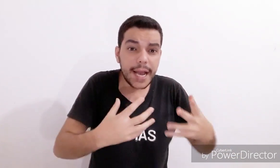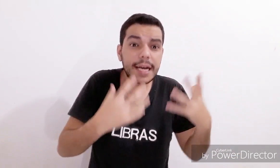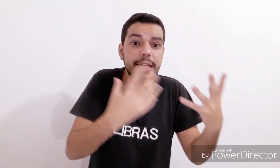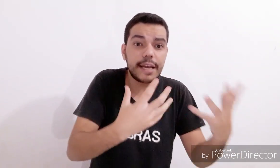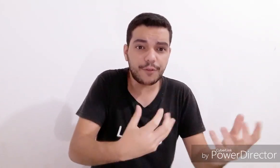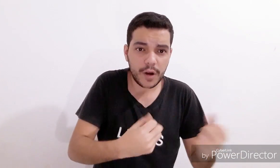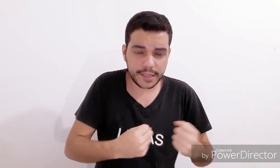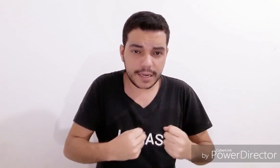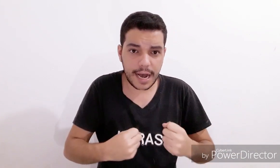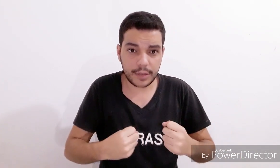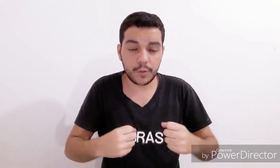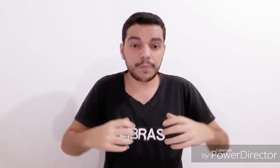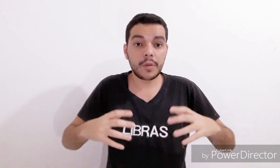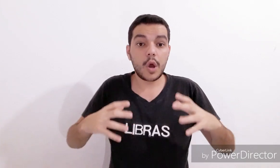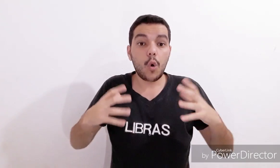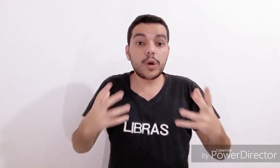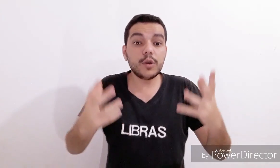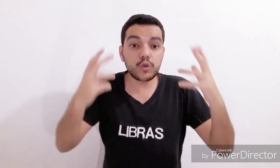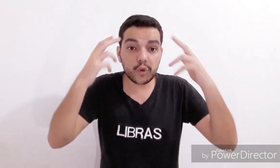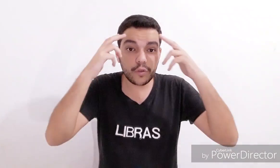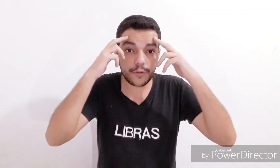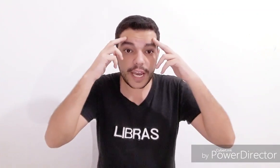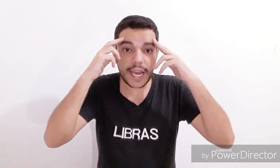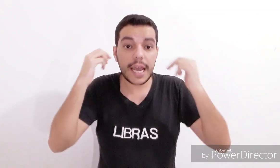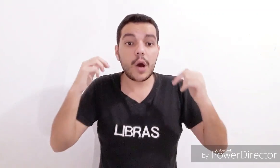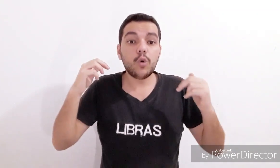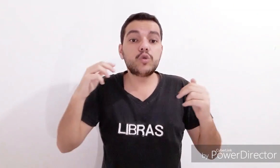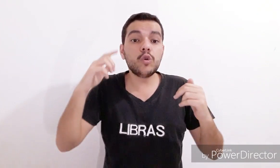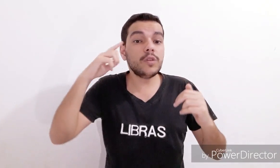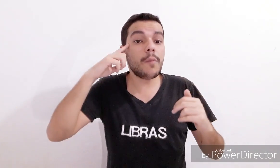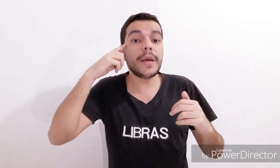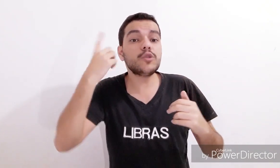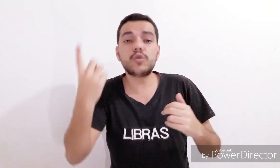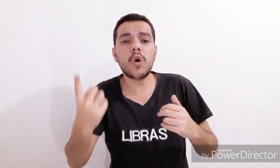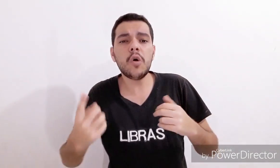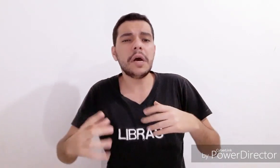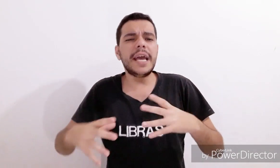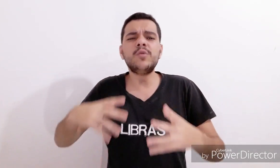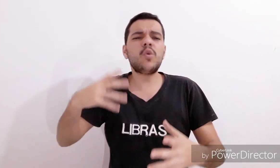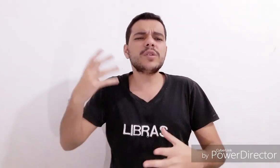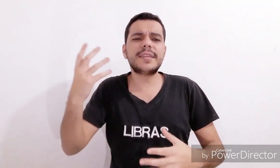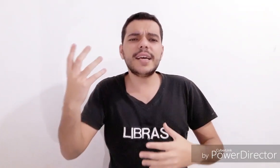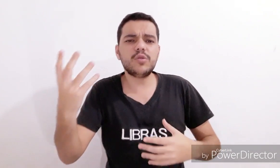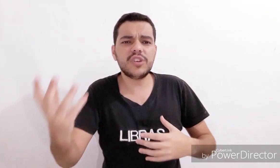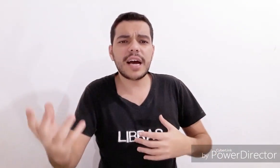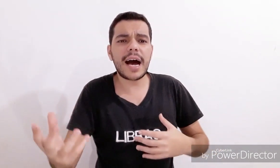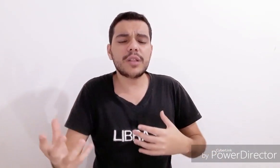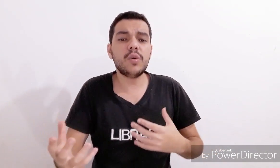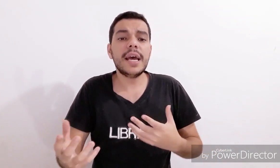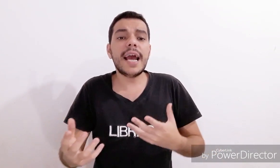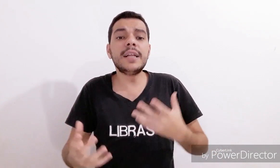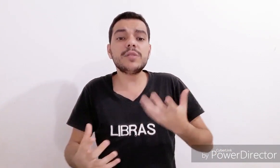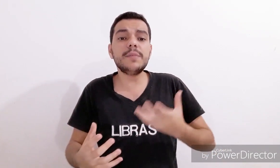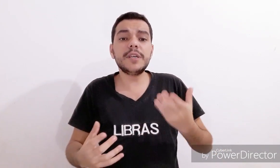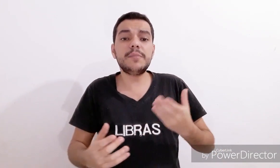pega e devora esse rato. O que o surdo vê, o surdo não pensou em um conceito de gato, ele não